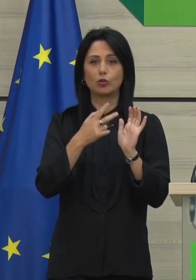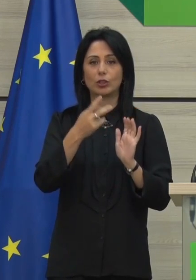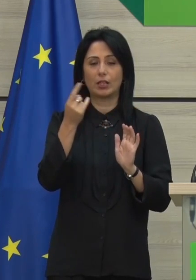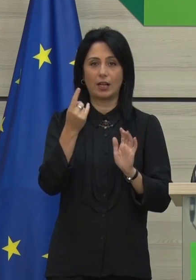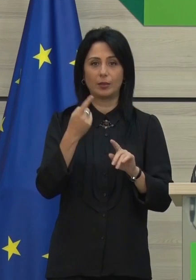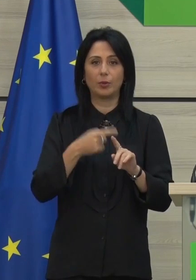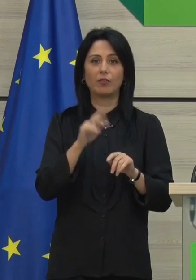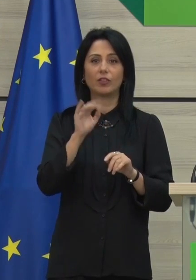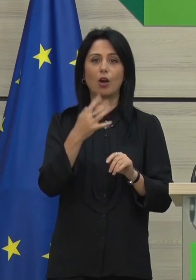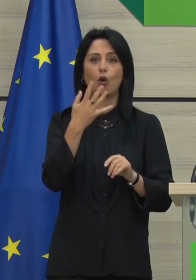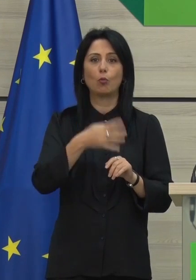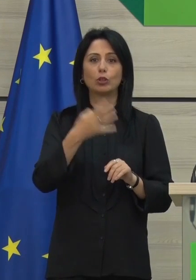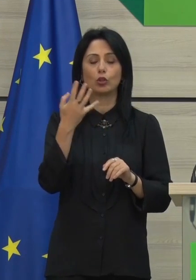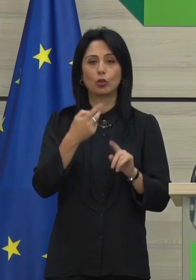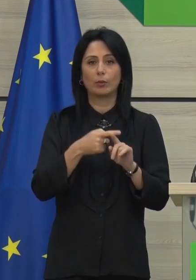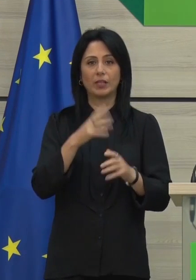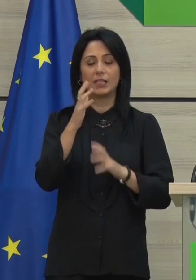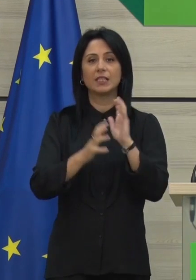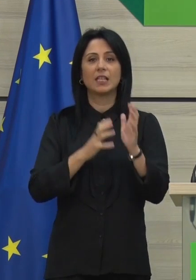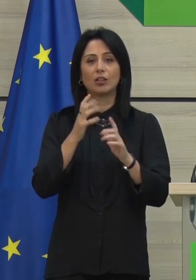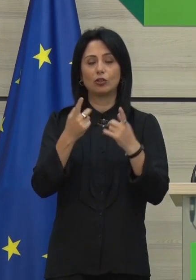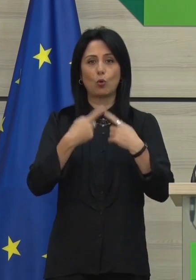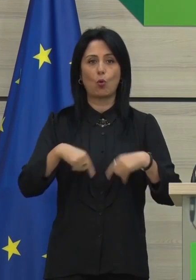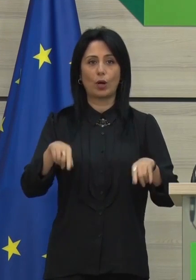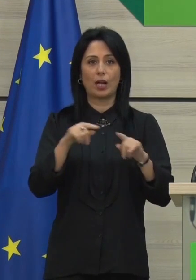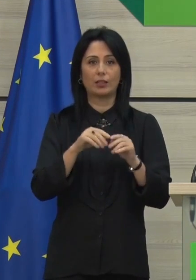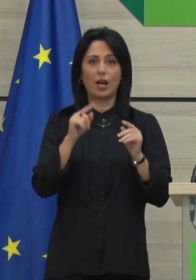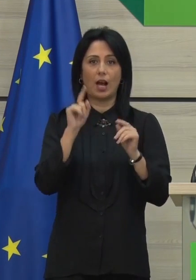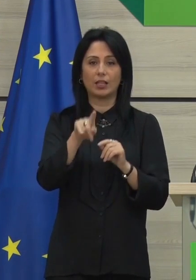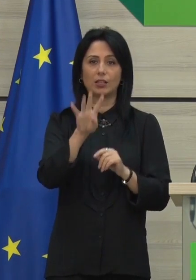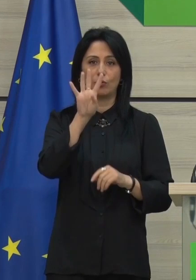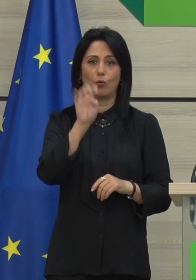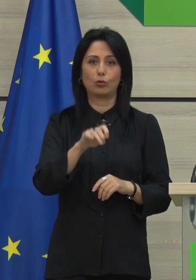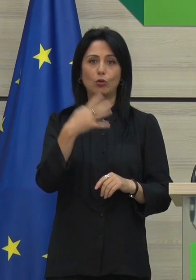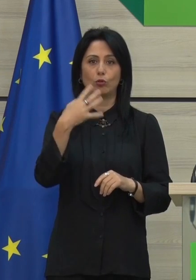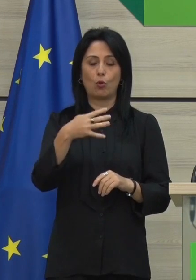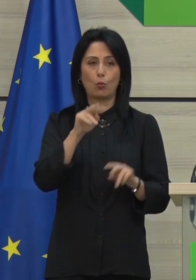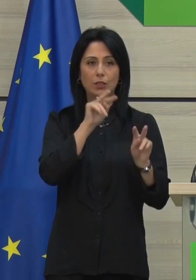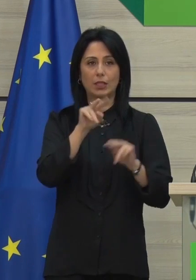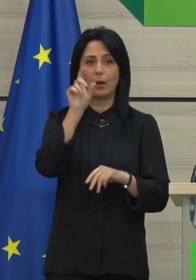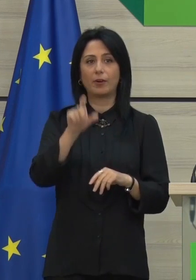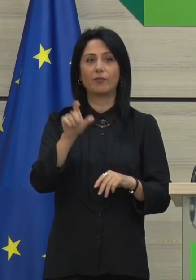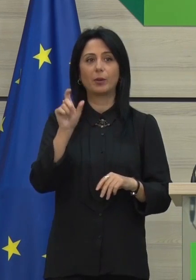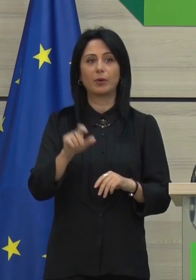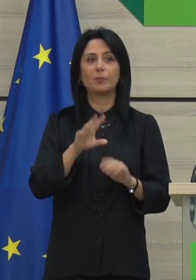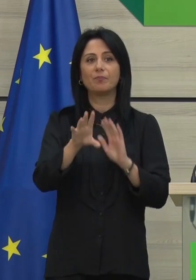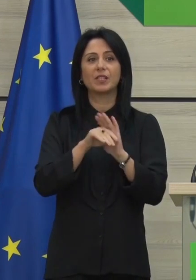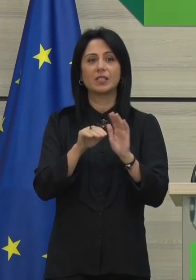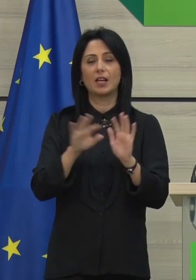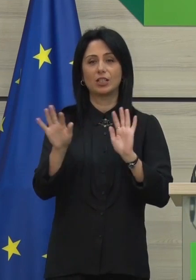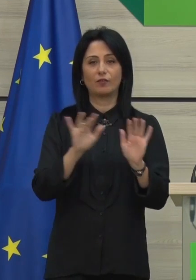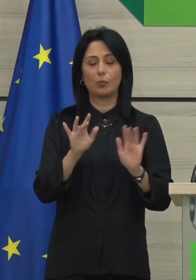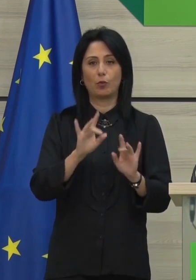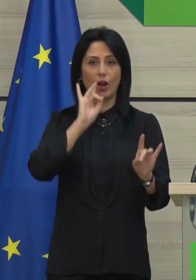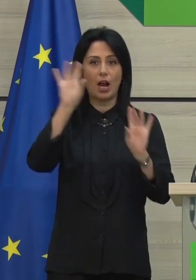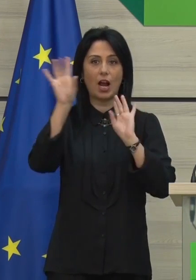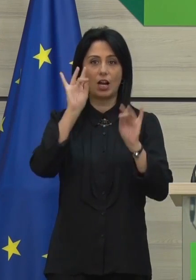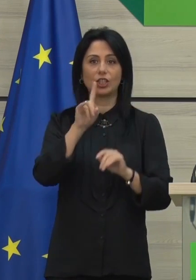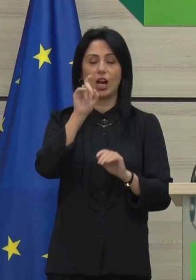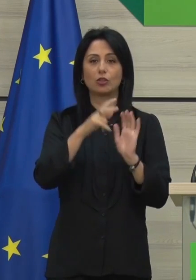29.931 და 55 საერთაშორისო ორგანიზაციის 1440 დამკვირვებელი. საარჩევნო პროცესს